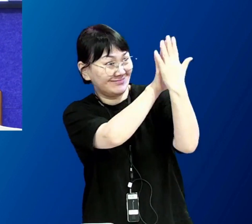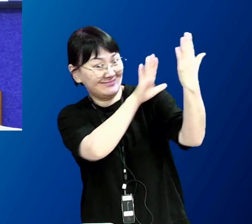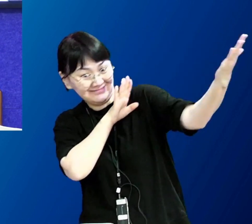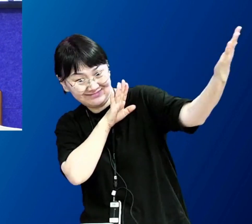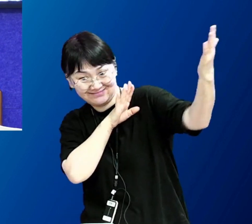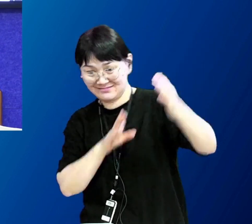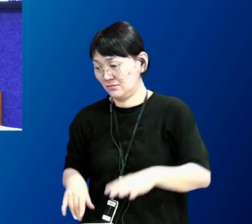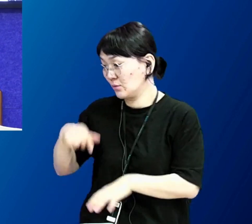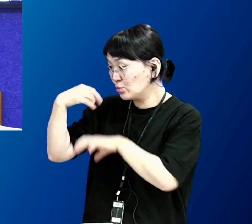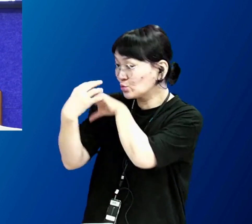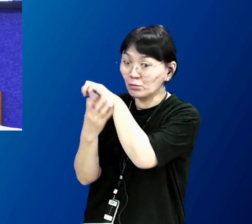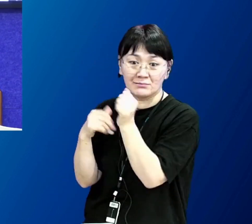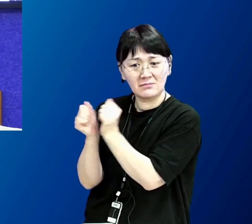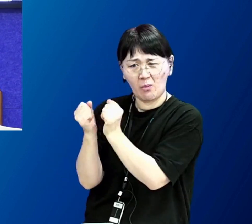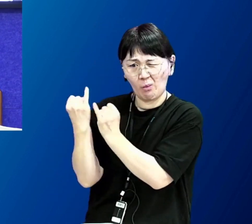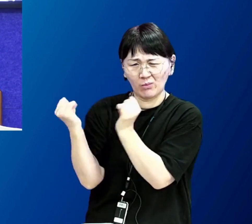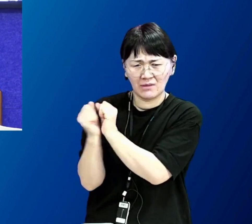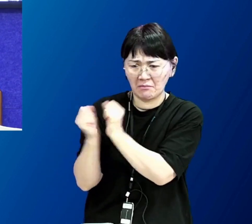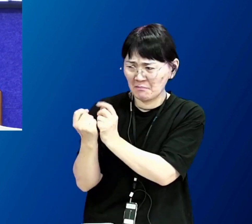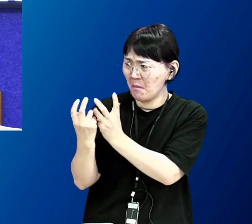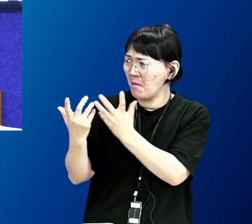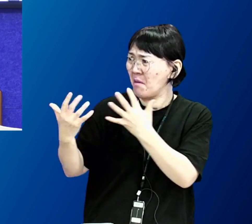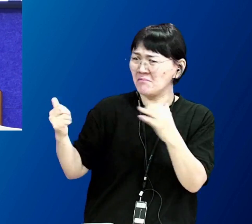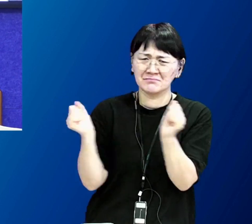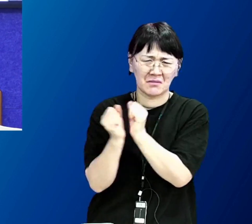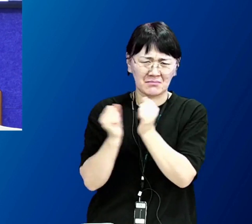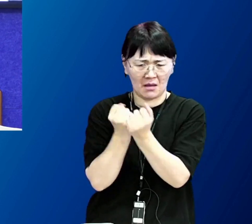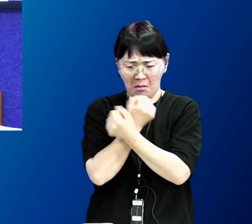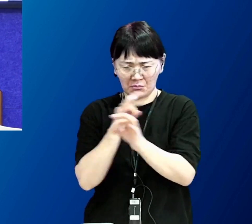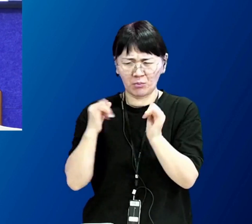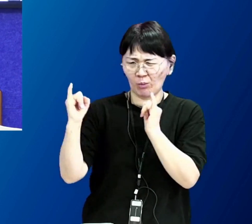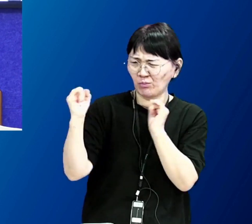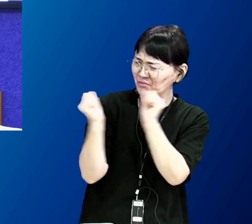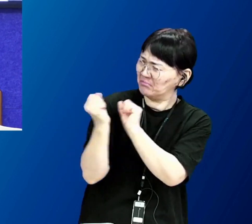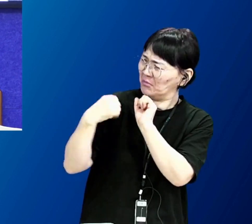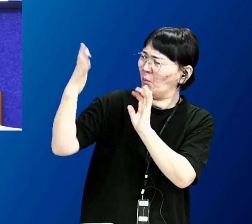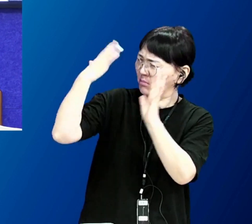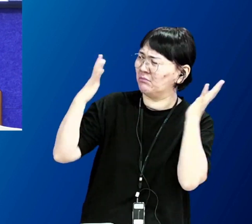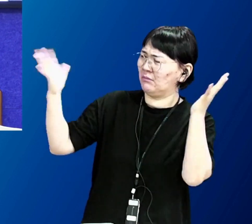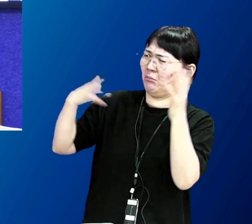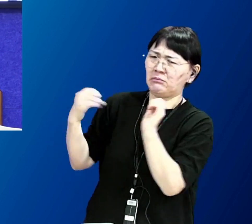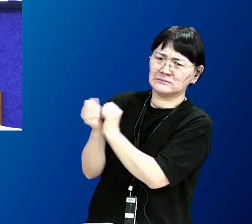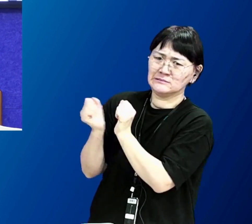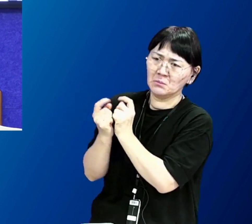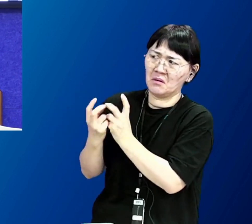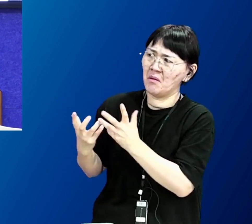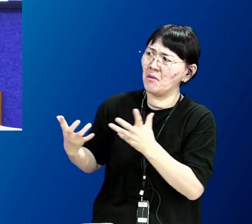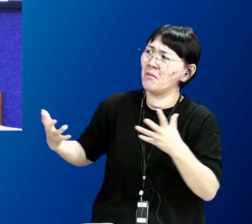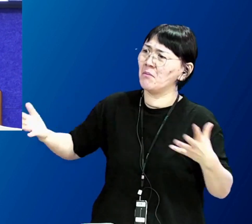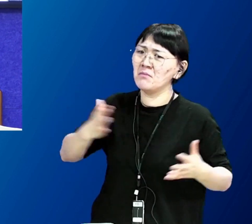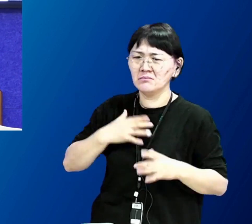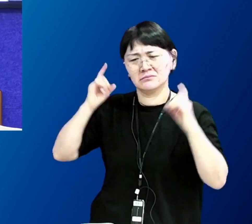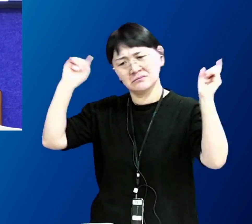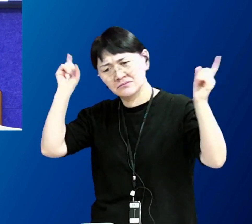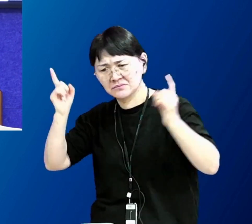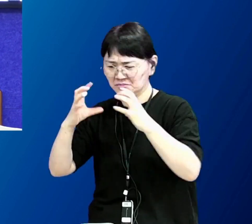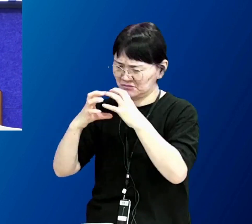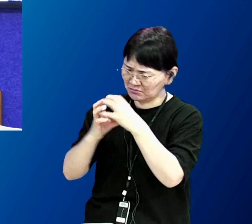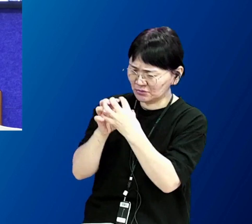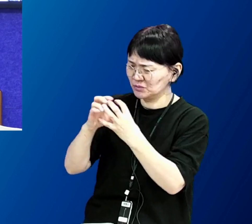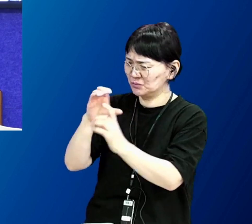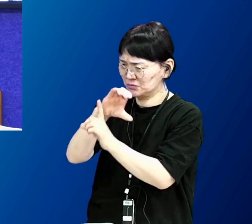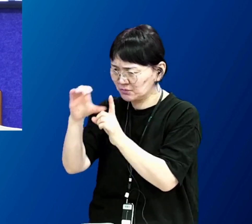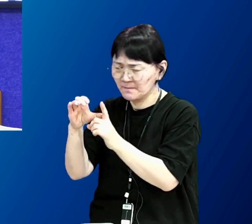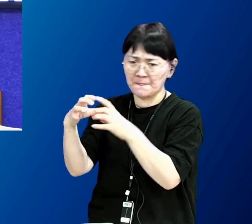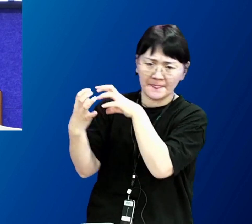ертөнцийн найз гэдэг буруу найз гэдэг аврагдаагүй тэр хүмүүс орж ирдэг. Зуга цэнгэл, ертөнцийн соёл, ертөнцийн